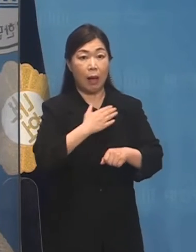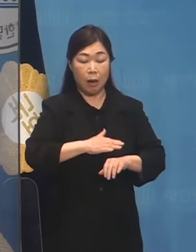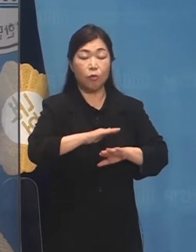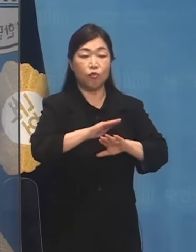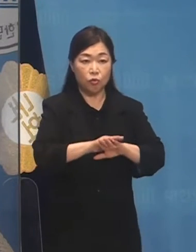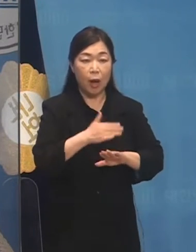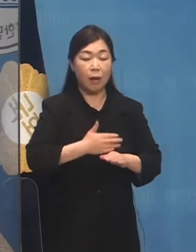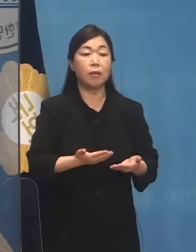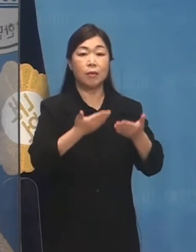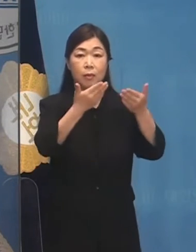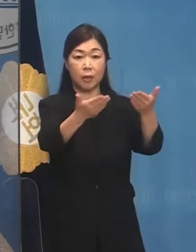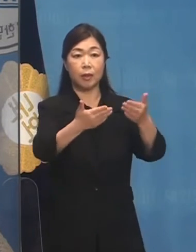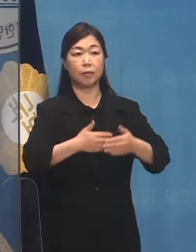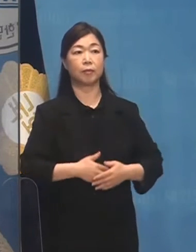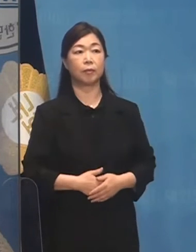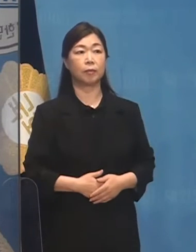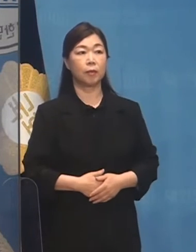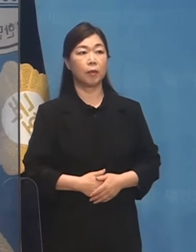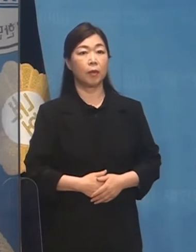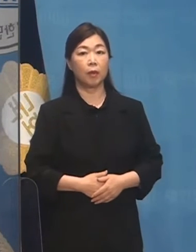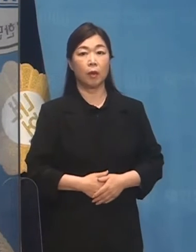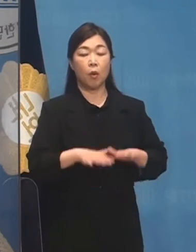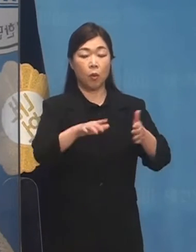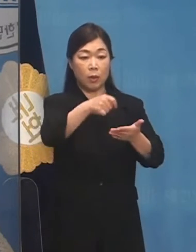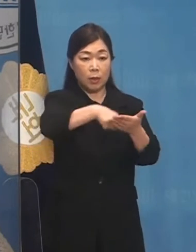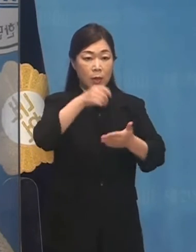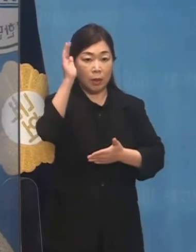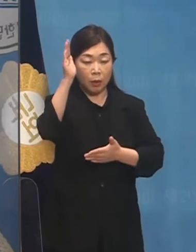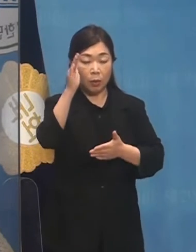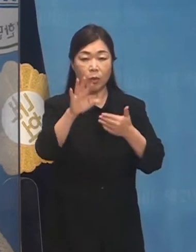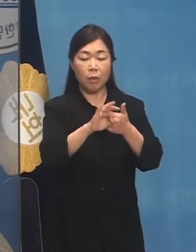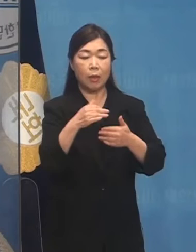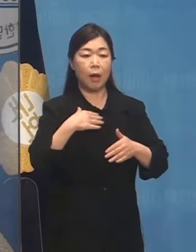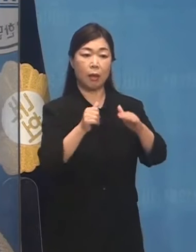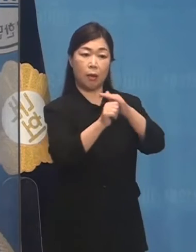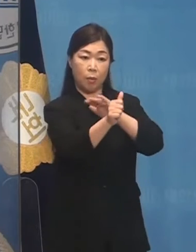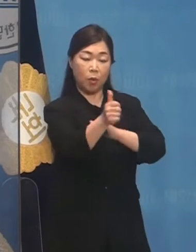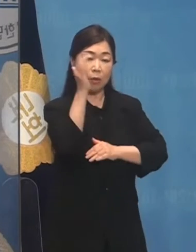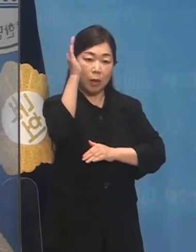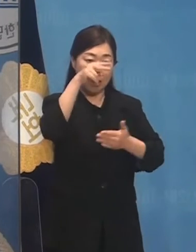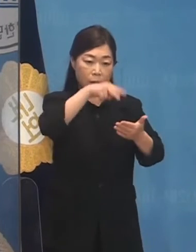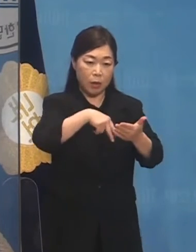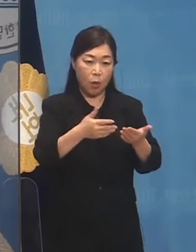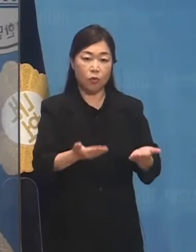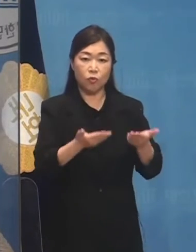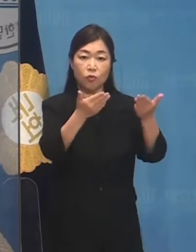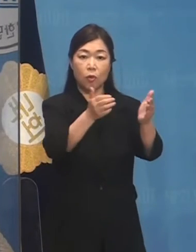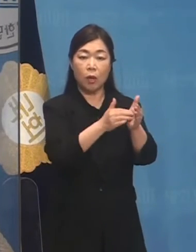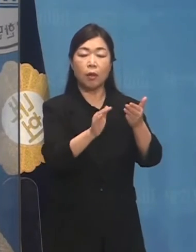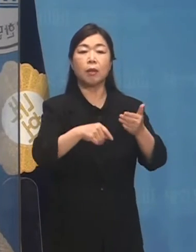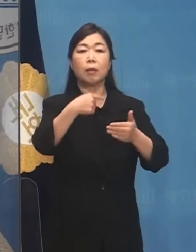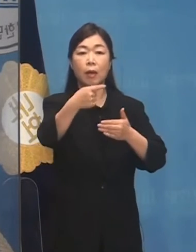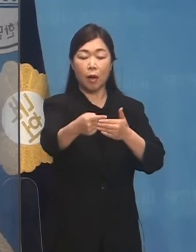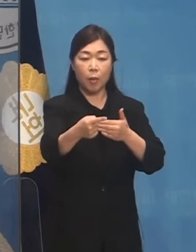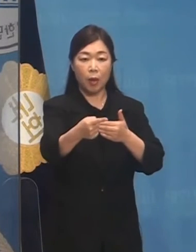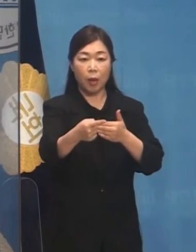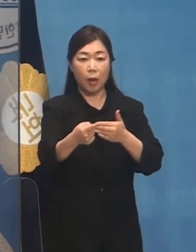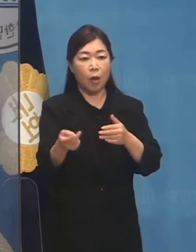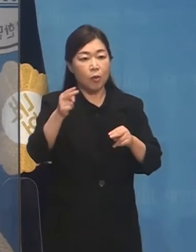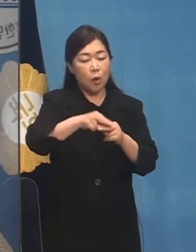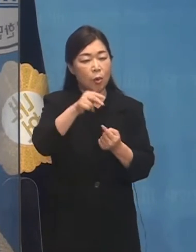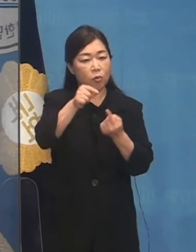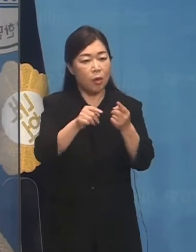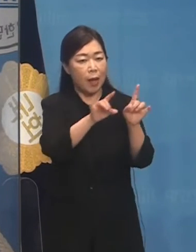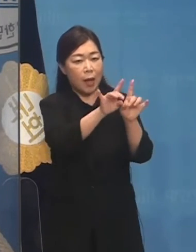꼭 말씀을 드립니다. 오늘 기자회견은 제가 대표로 기자회견을 낭독하고 우리 청문위원 한 분